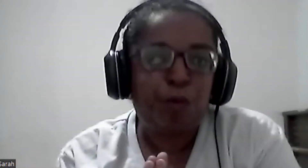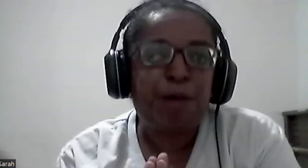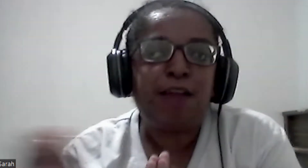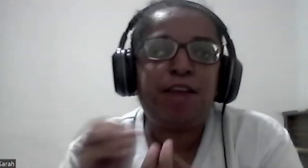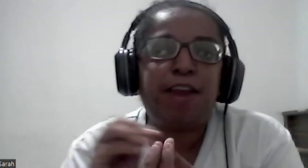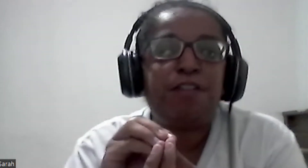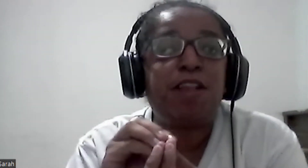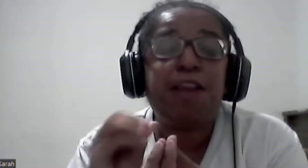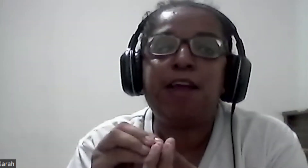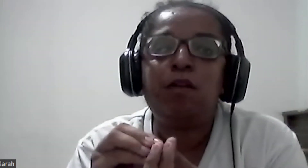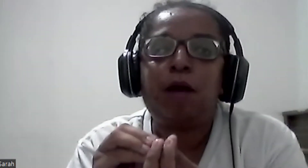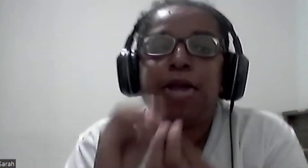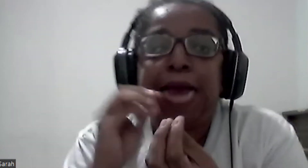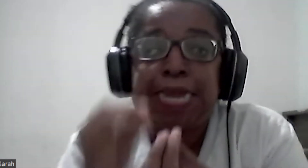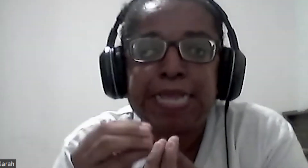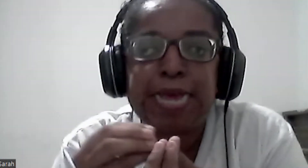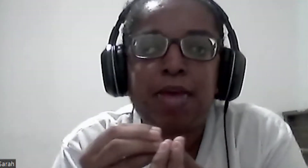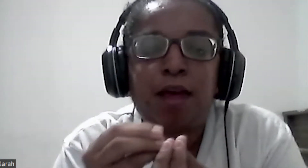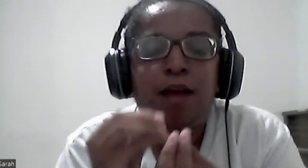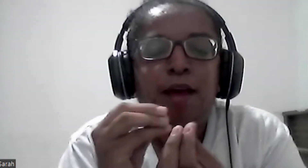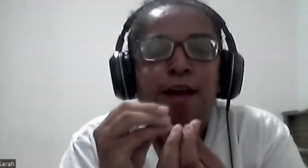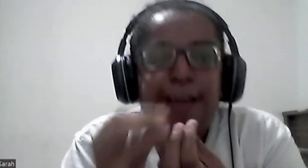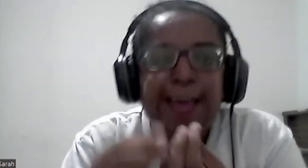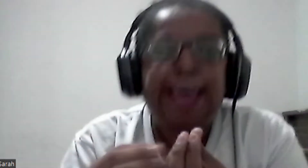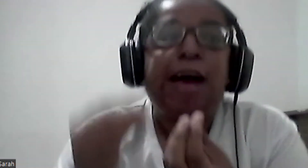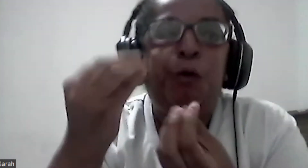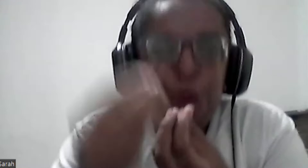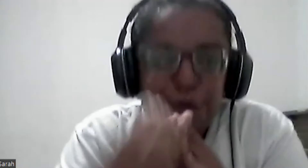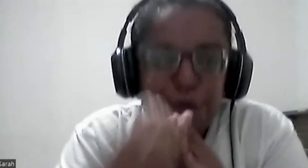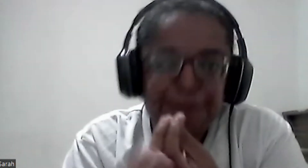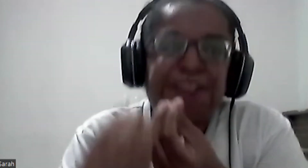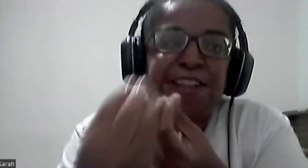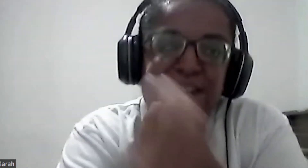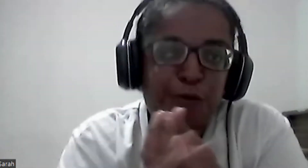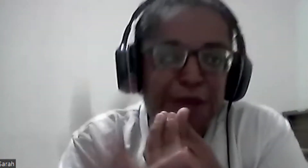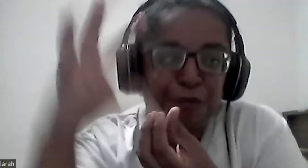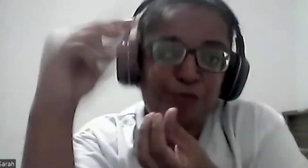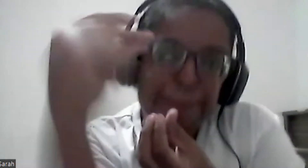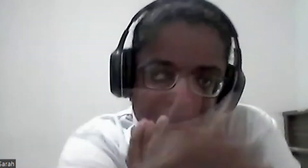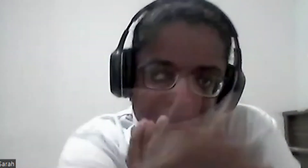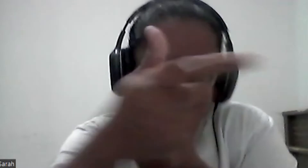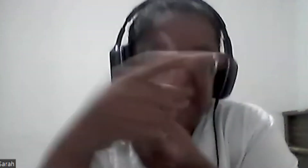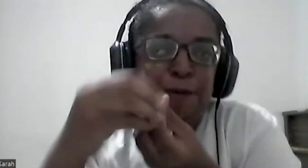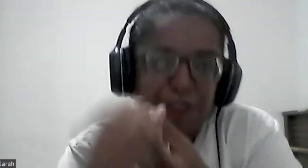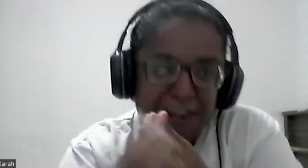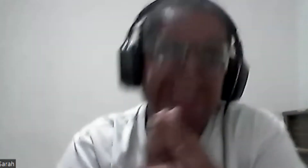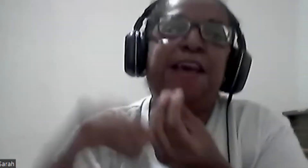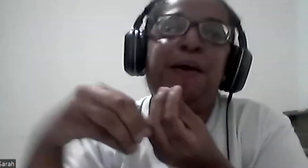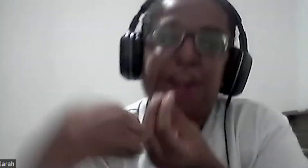descoberto deficiência intelectual. Quer dizer, é algo que precisa, não vai pegar assim rápido, gente. É um